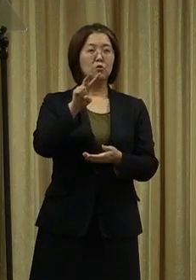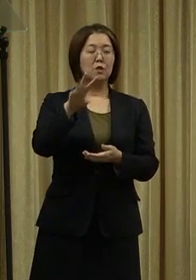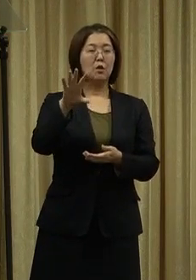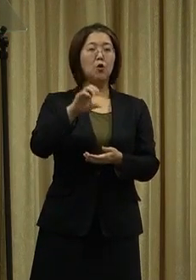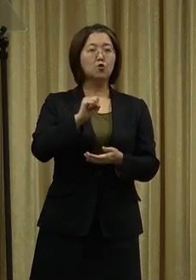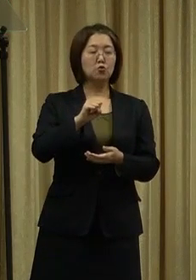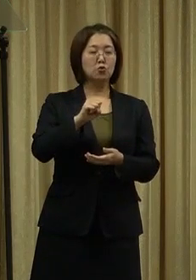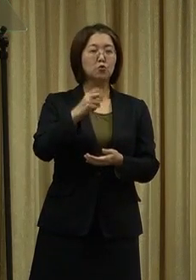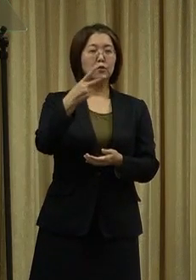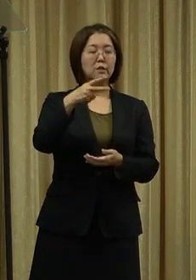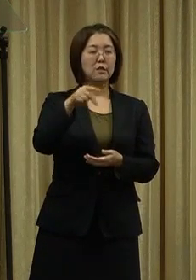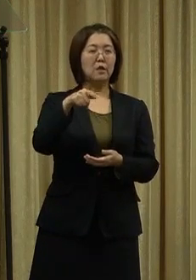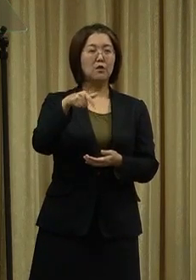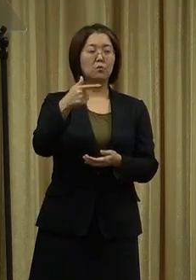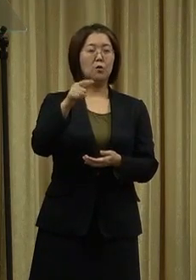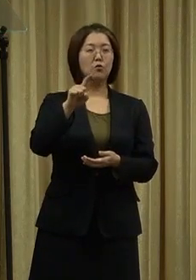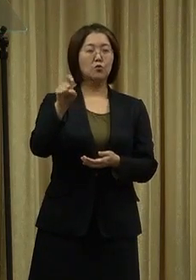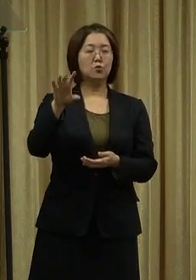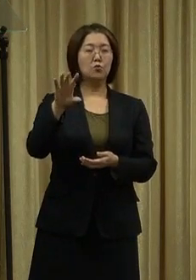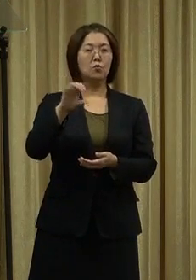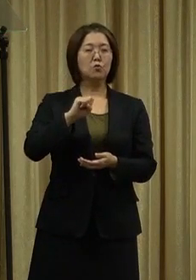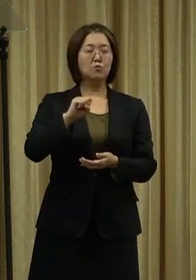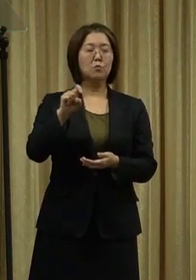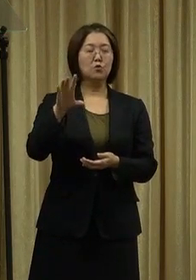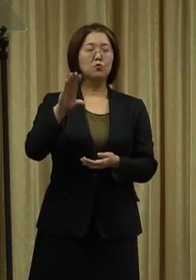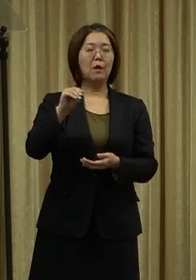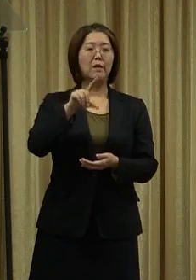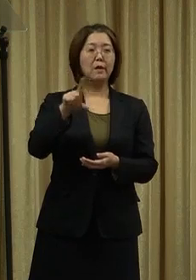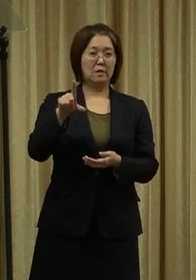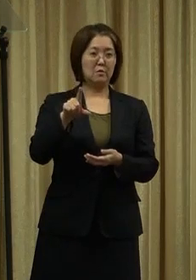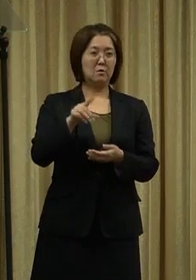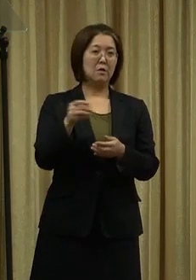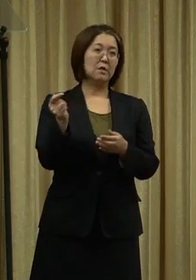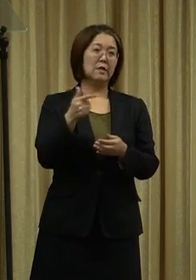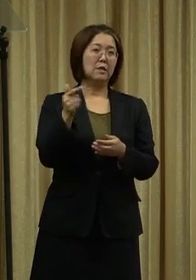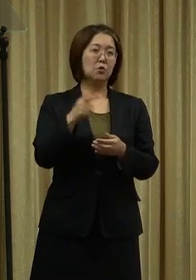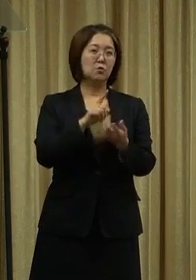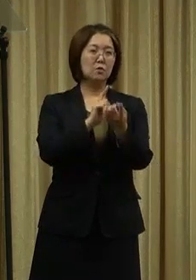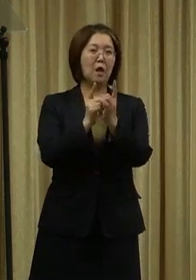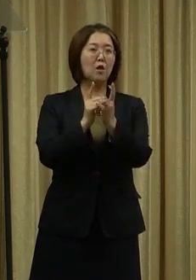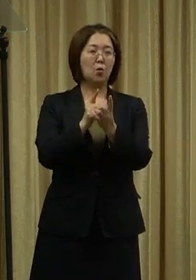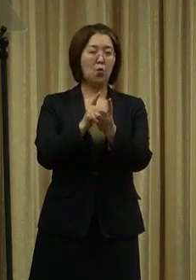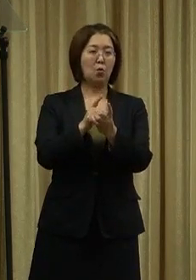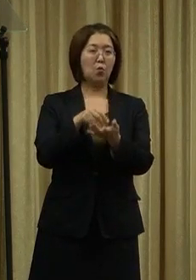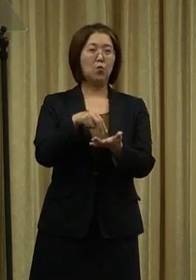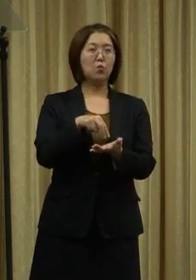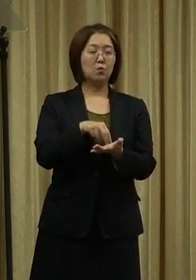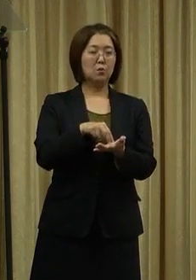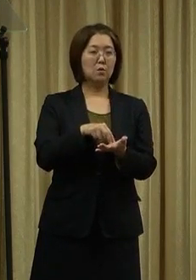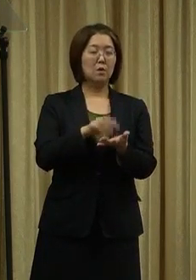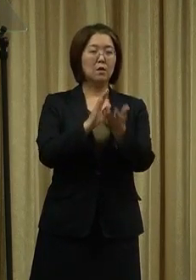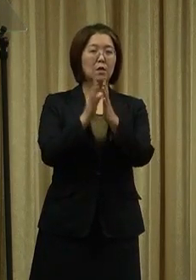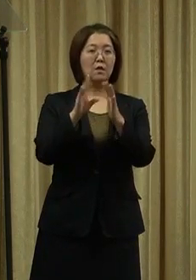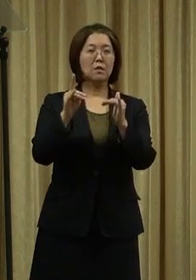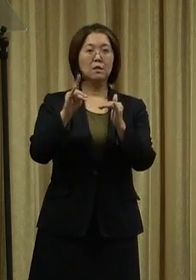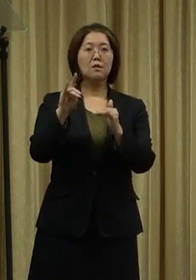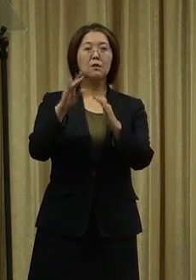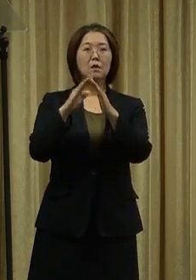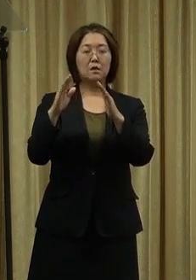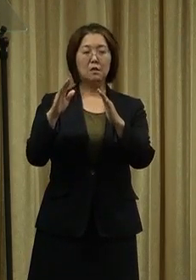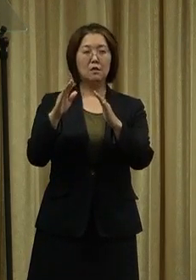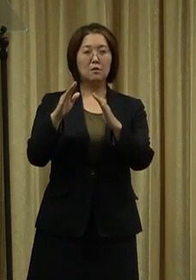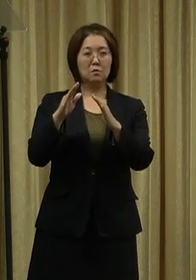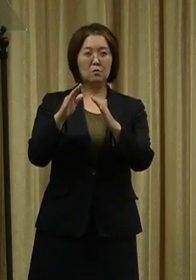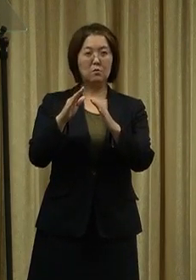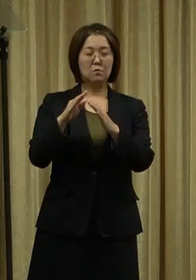2610万円の補正予算について緊急的な対応として県議会のご理解もいただき専決